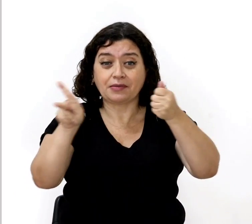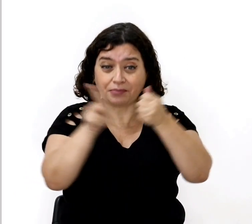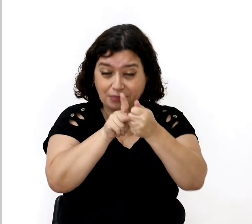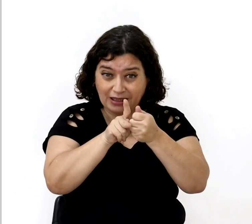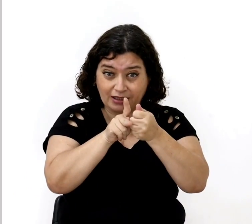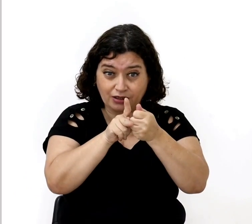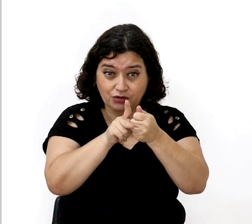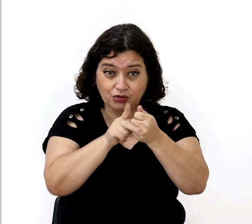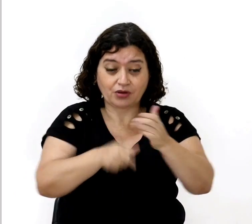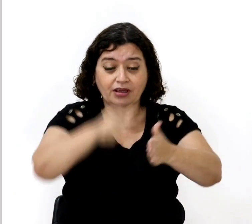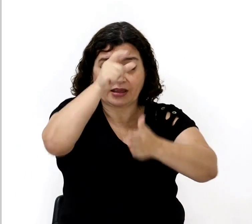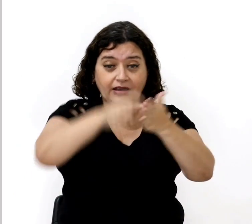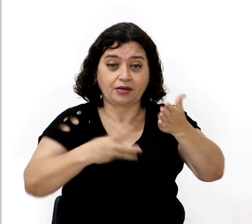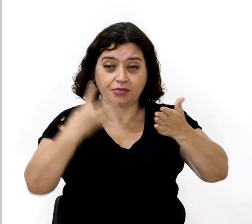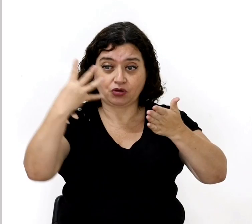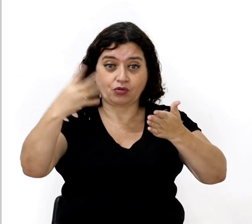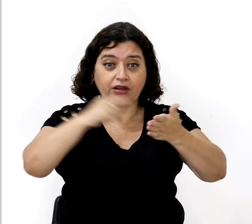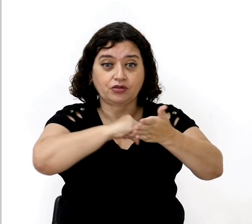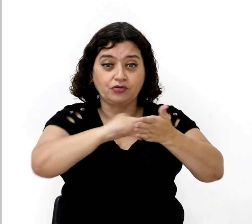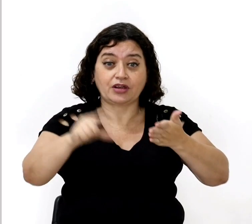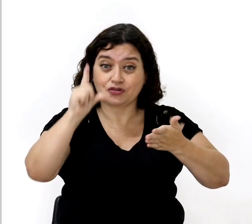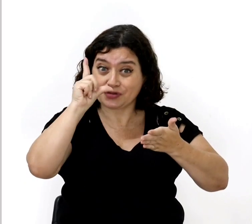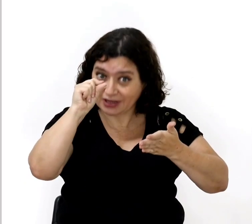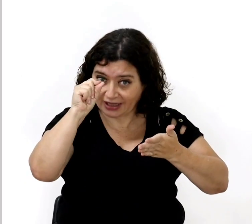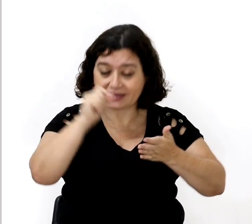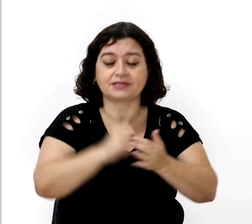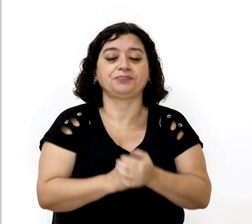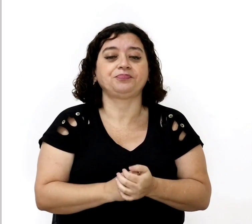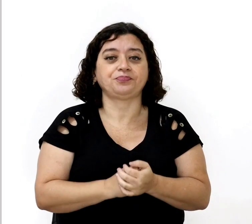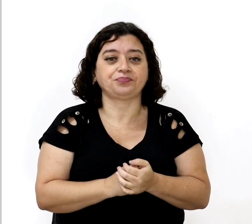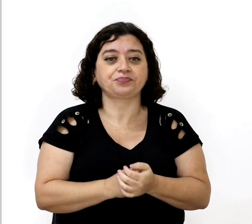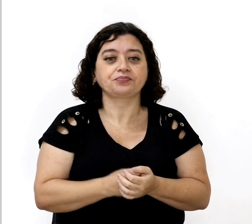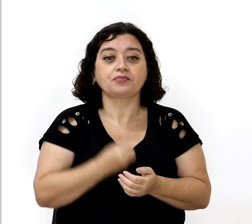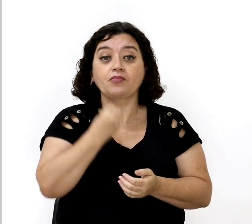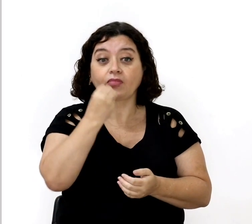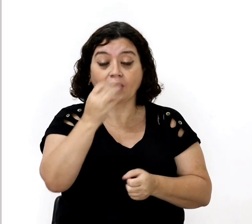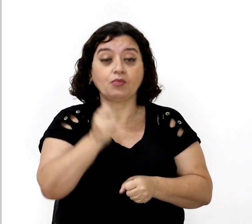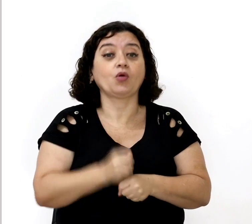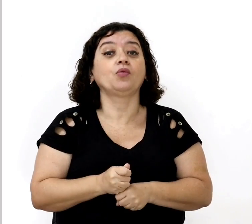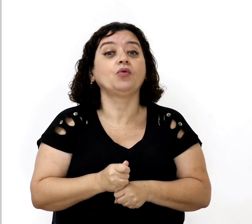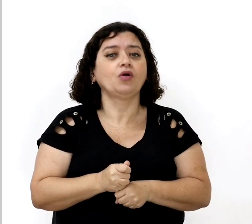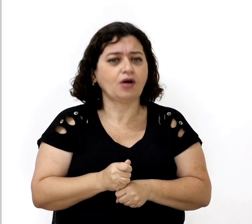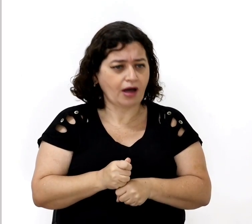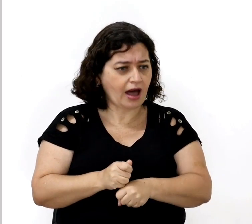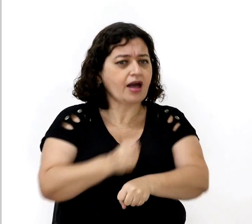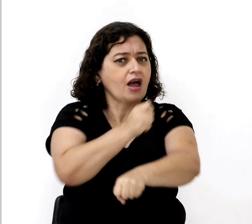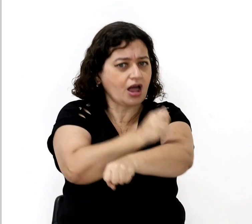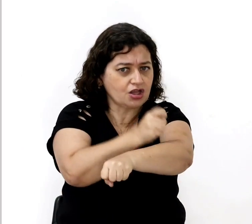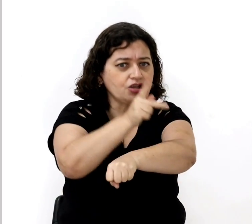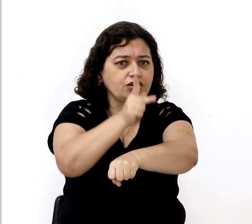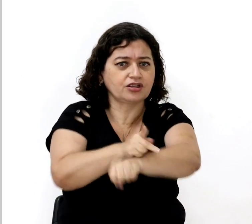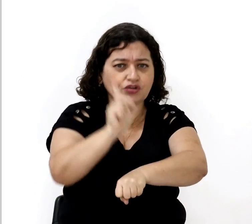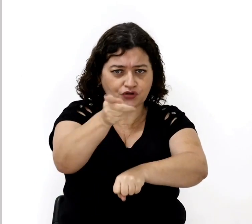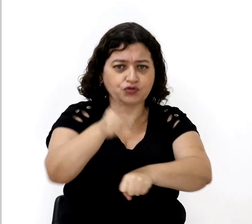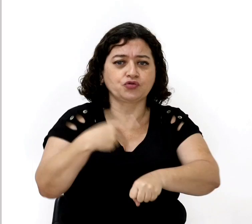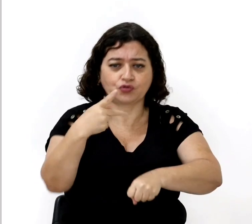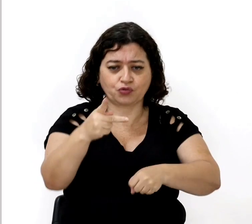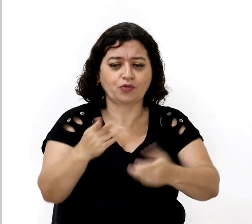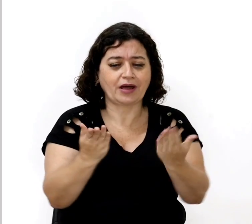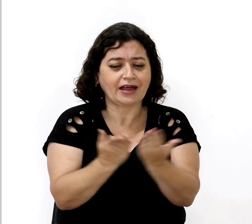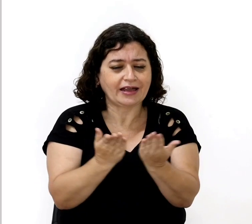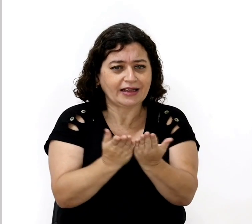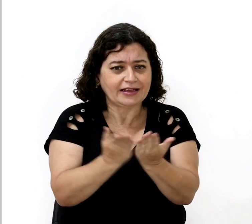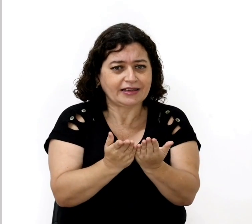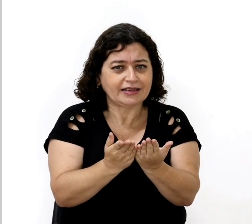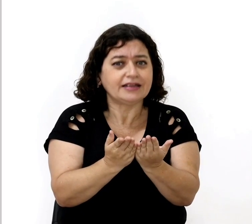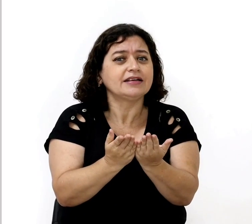Pedro, capítulo de número 4, versículo de número 10. Como um bom promessista, eu sei que você está aí com a sua lição